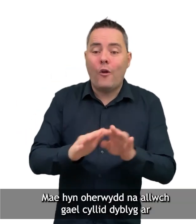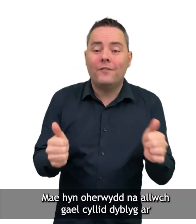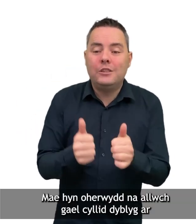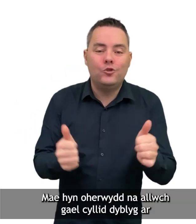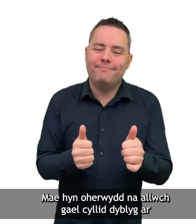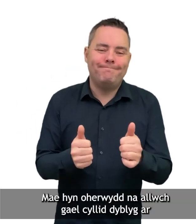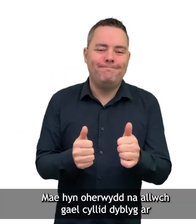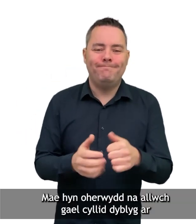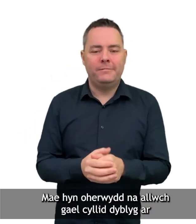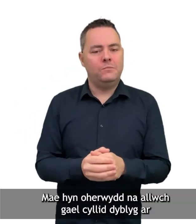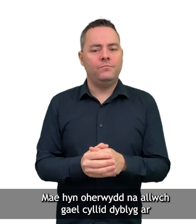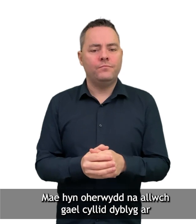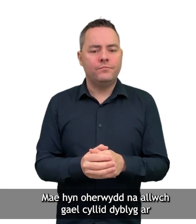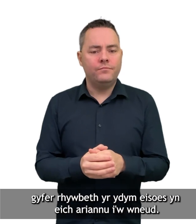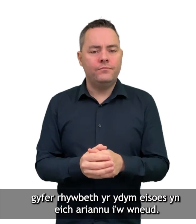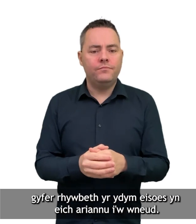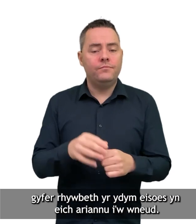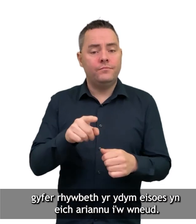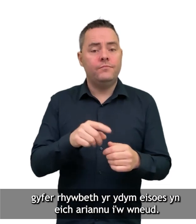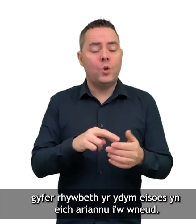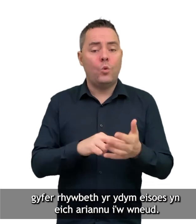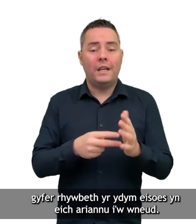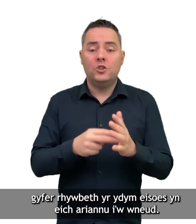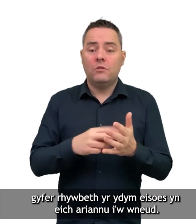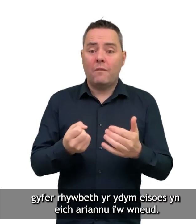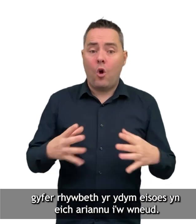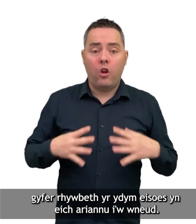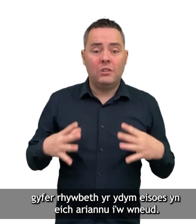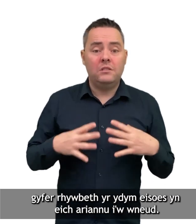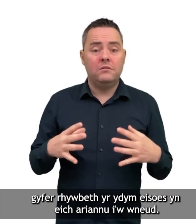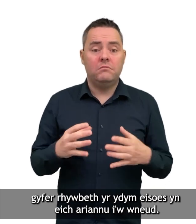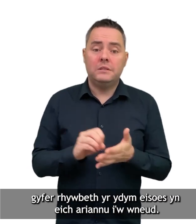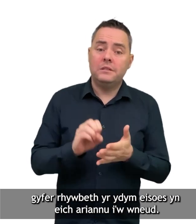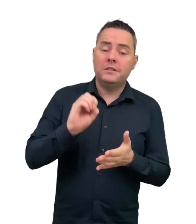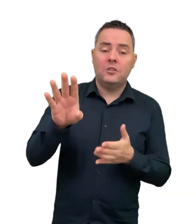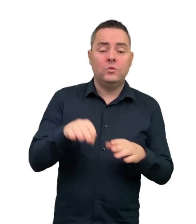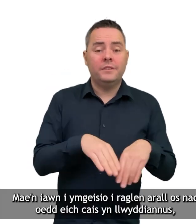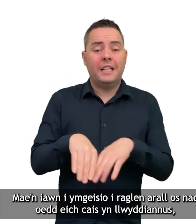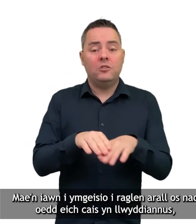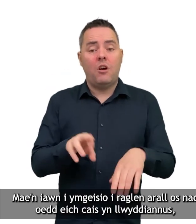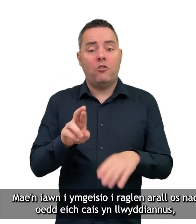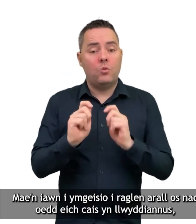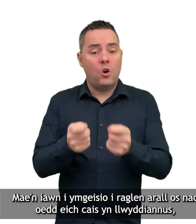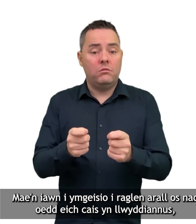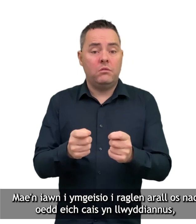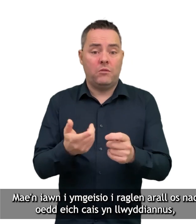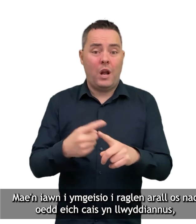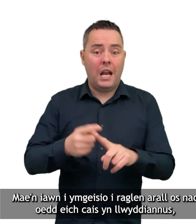hyn gan na allwch gael cyllid dyblyg ar gyfer rhywbeth rydyn ni eisoes yn eich ariannu i'w wneud. Mae'n iawn ymgeisio i raglen arall os nad